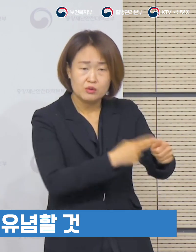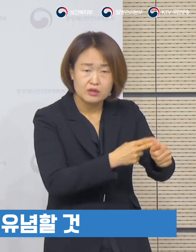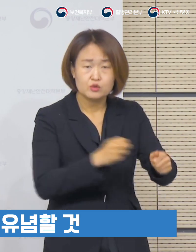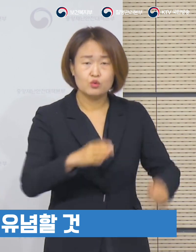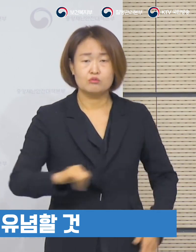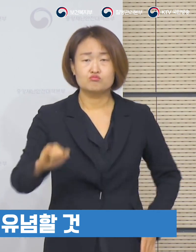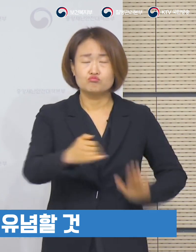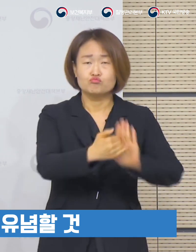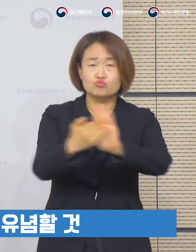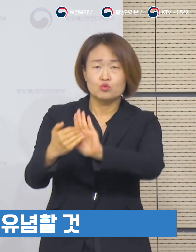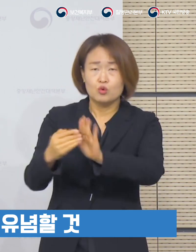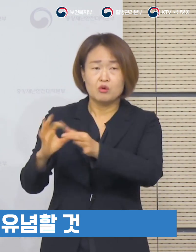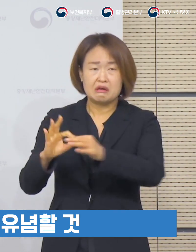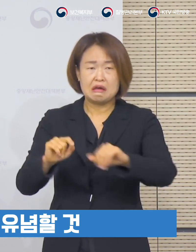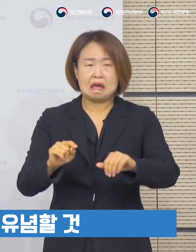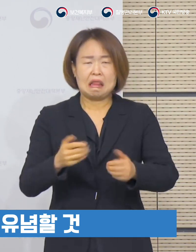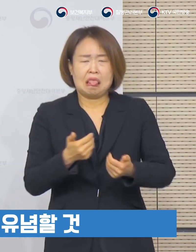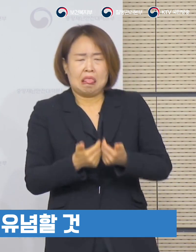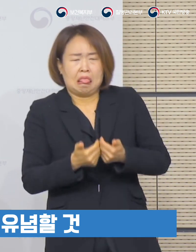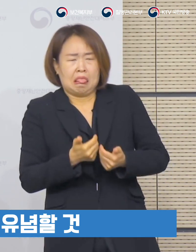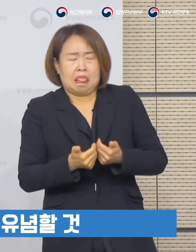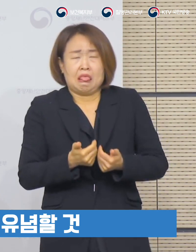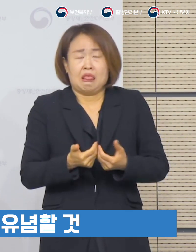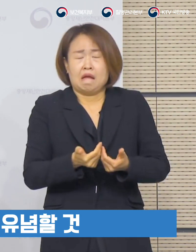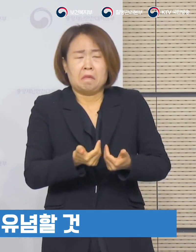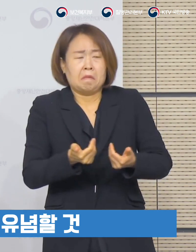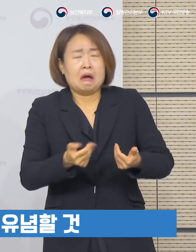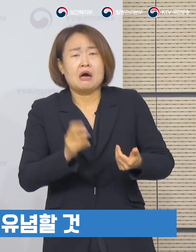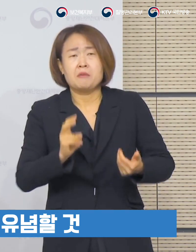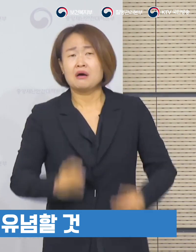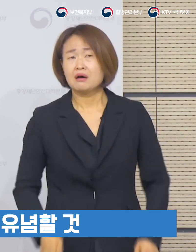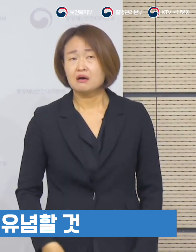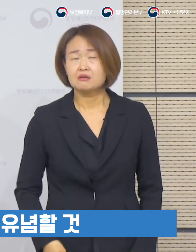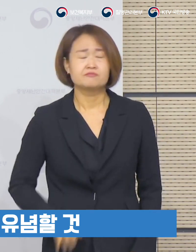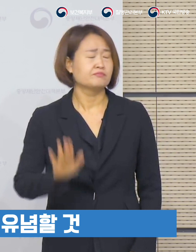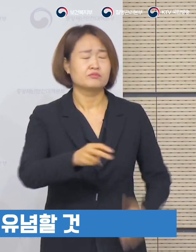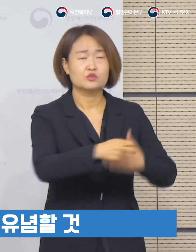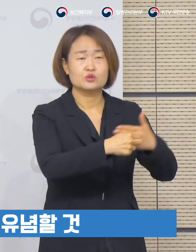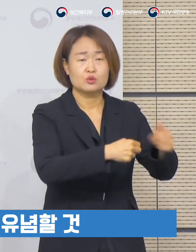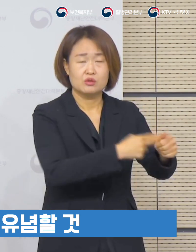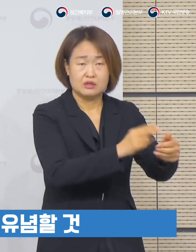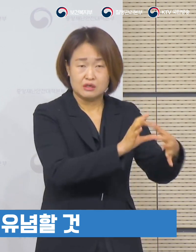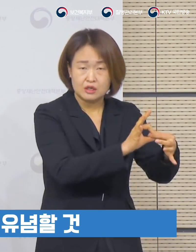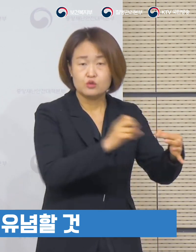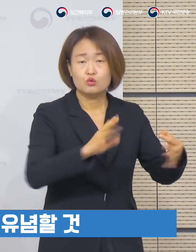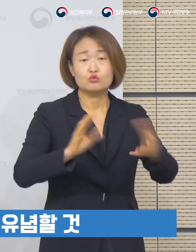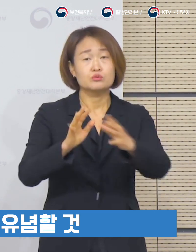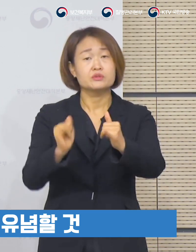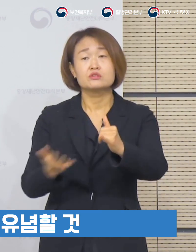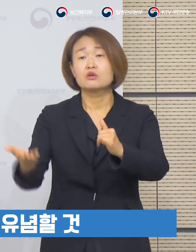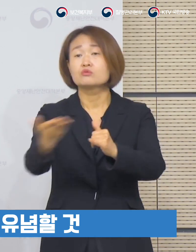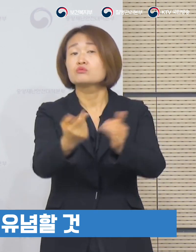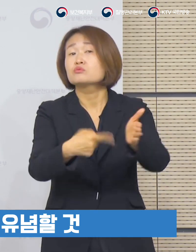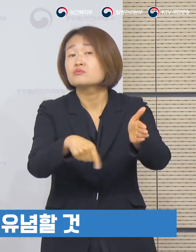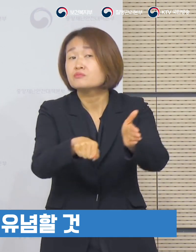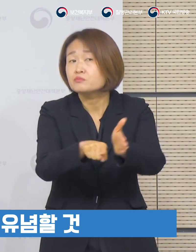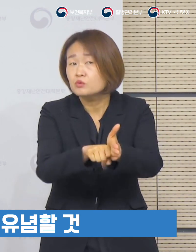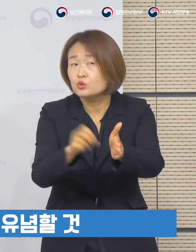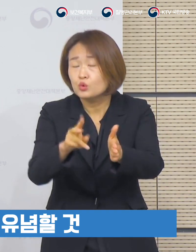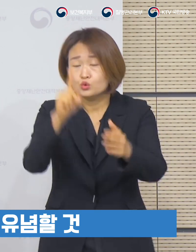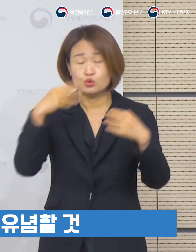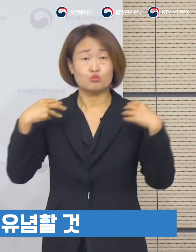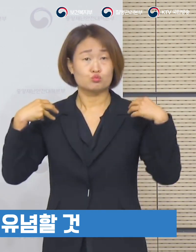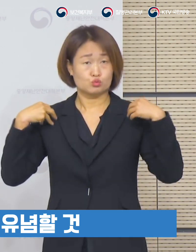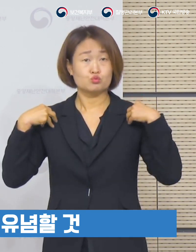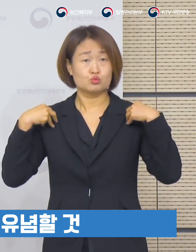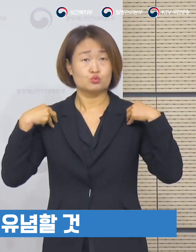당국 간에 간극이 벌어지는 것은 의료계를 위해서도 그리고 국민을 위해서도 그리고 무엇보다